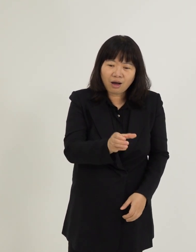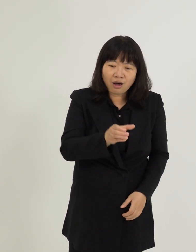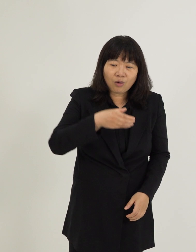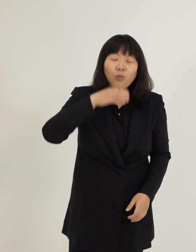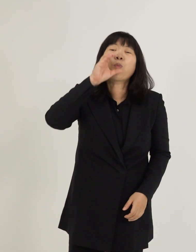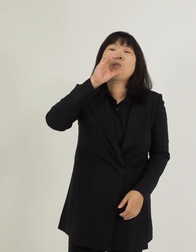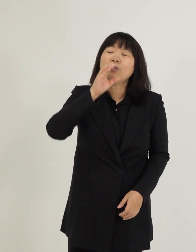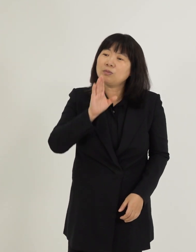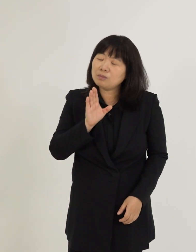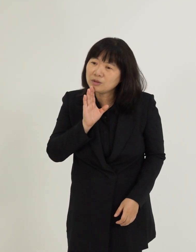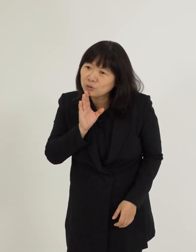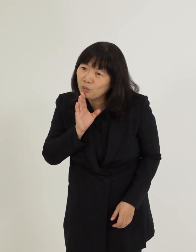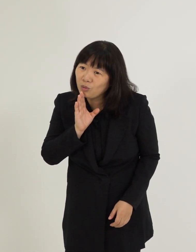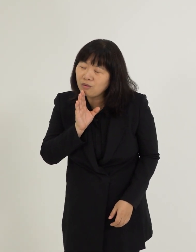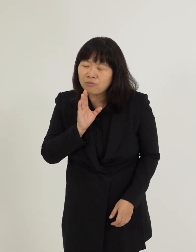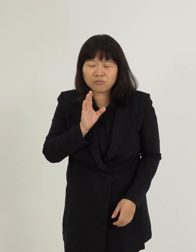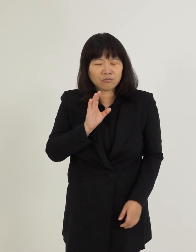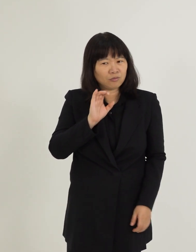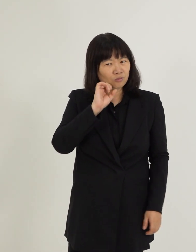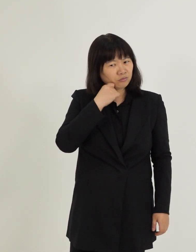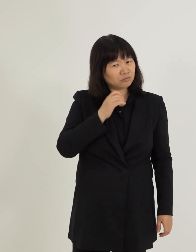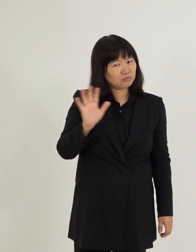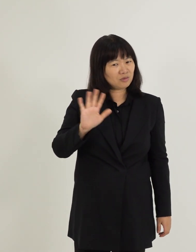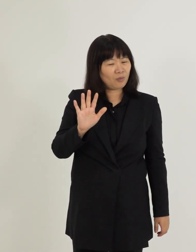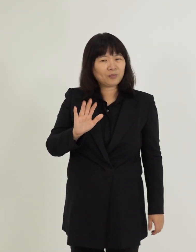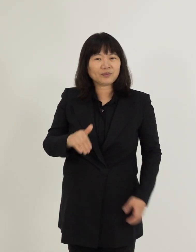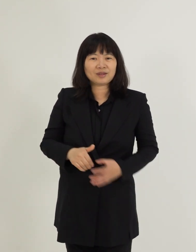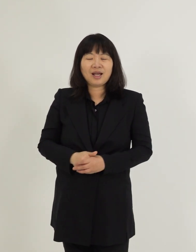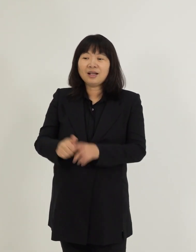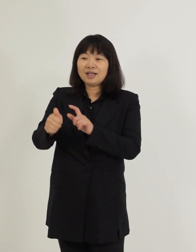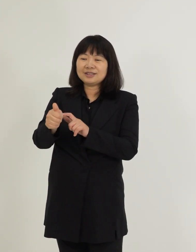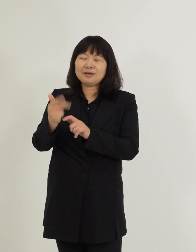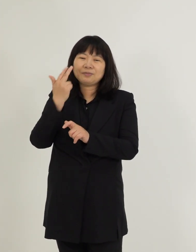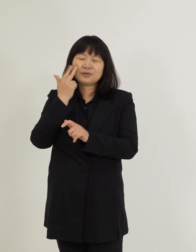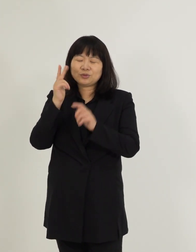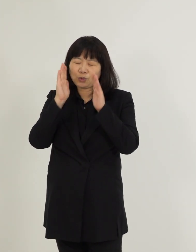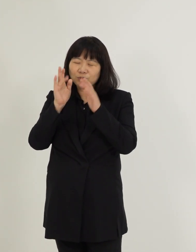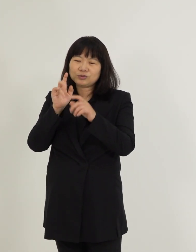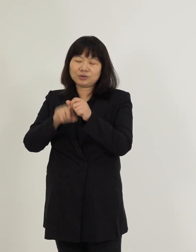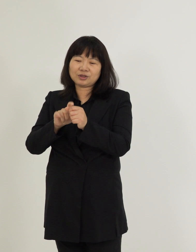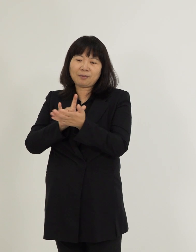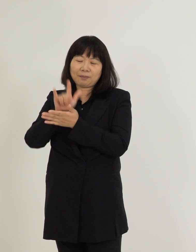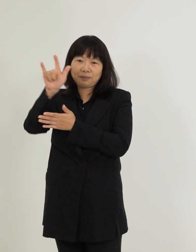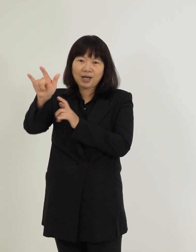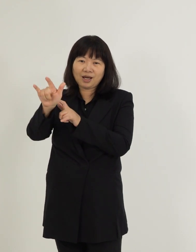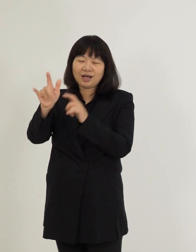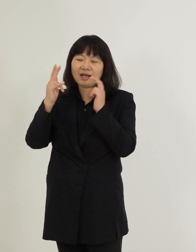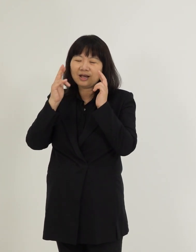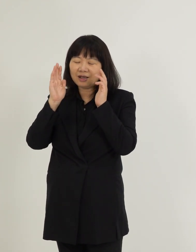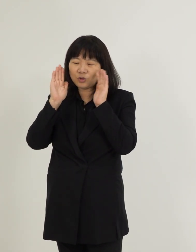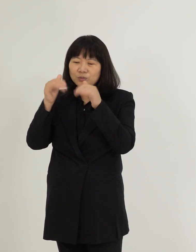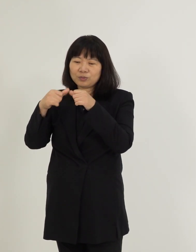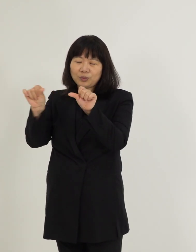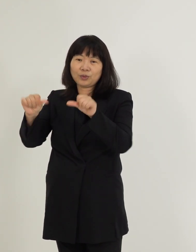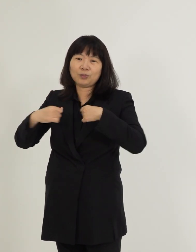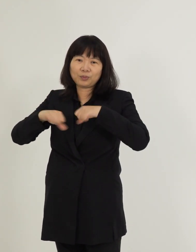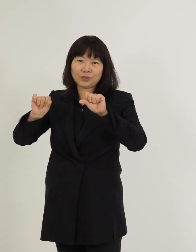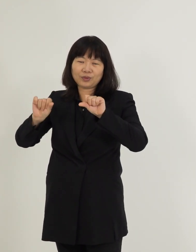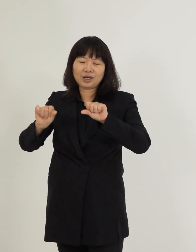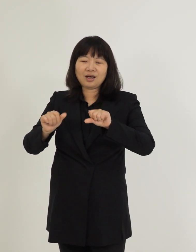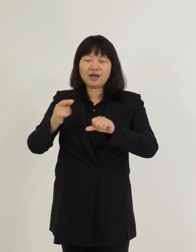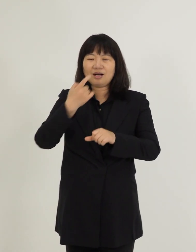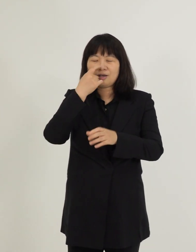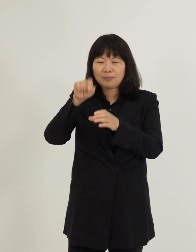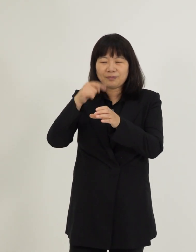그 친구는 진짜 미국에 공부하러 갔다가 커피에 꽂혀가지고 공부 그만두고 커피 박사가